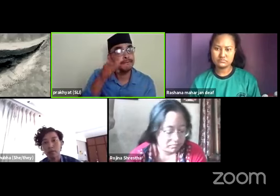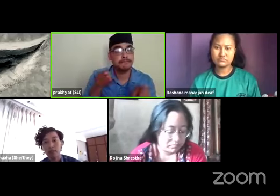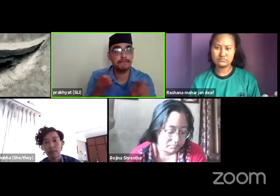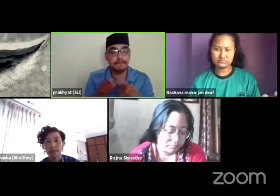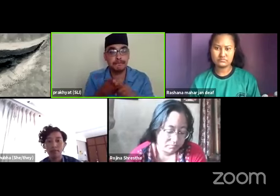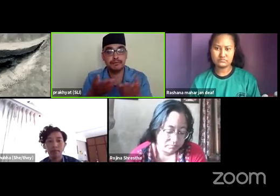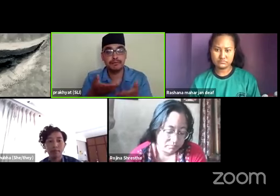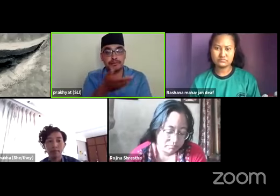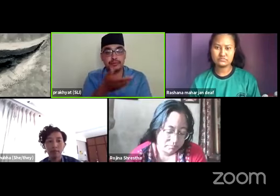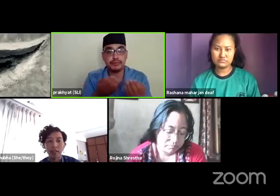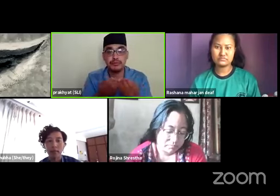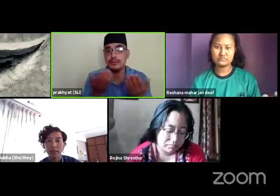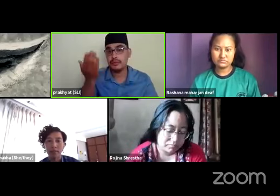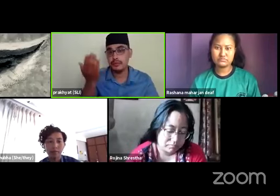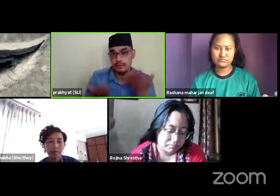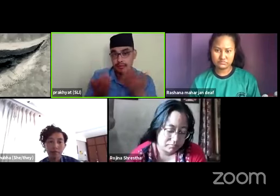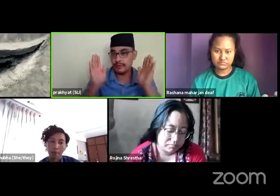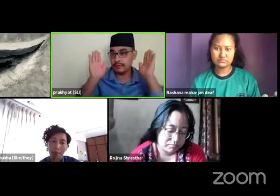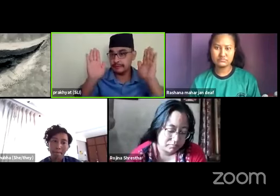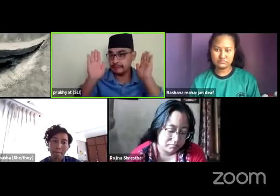सुनाउनु भयो हुन्छ. धन्यवाद.